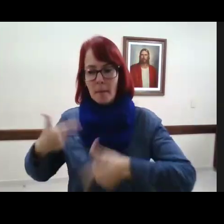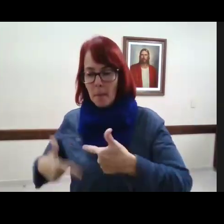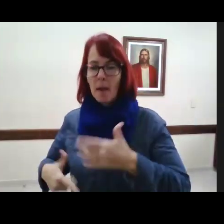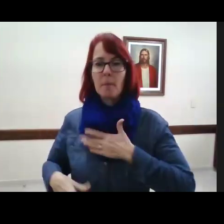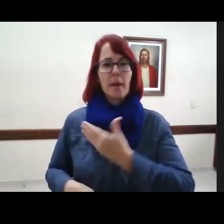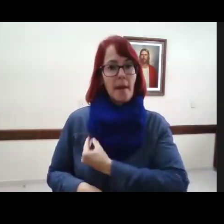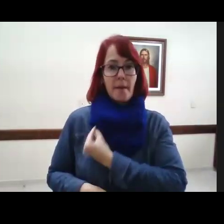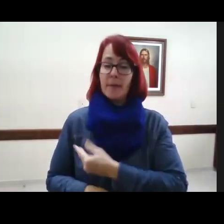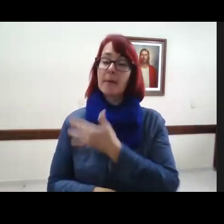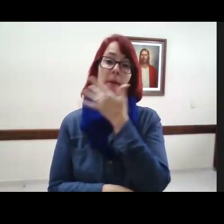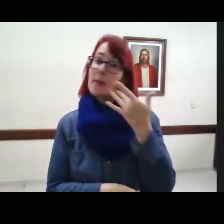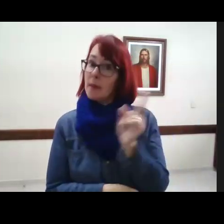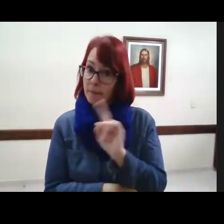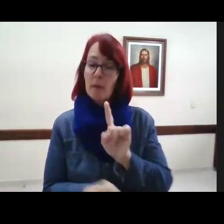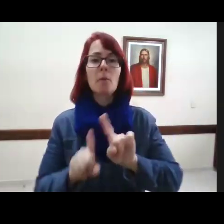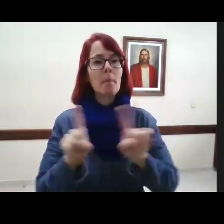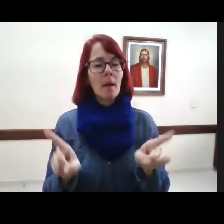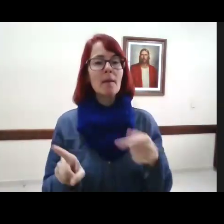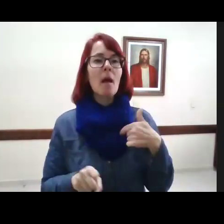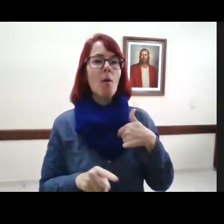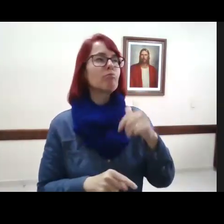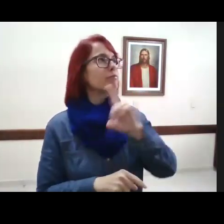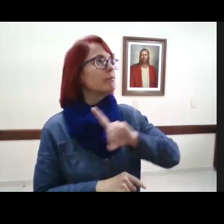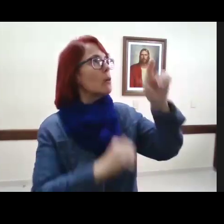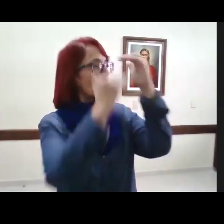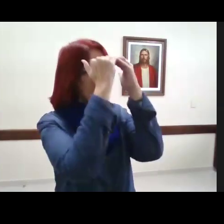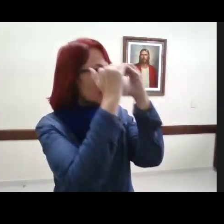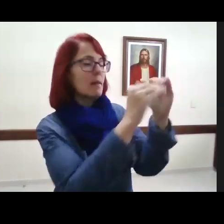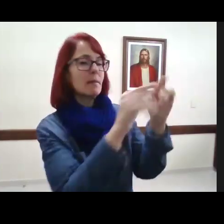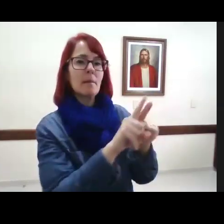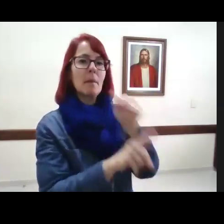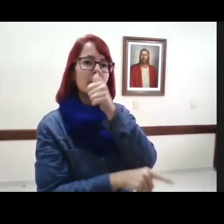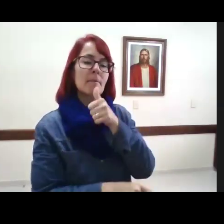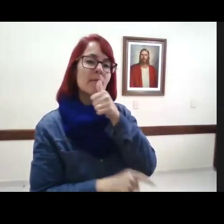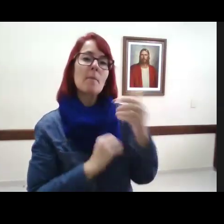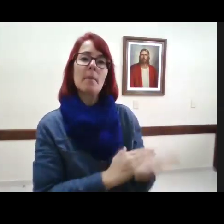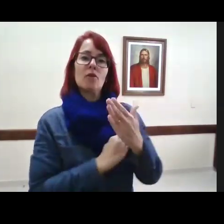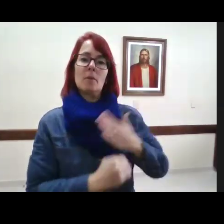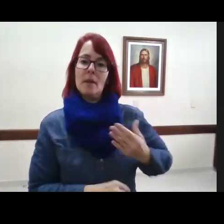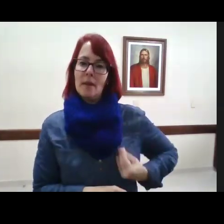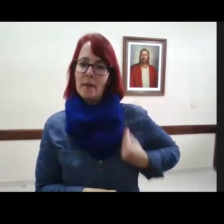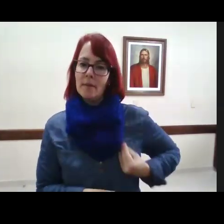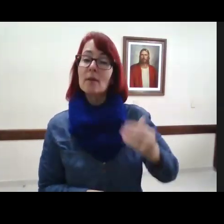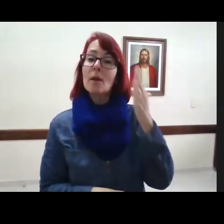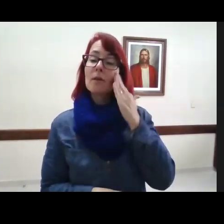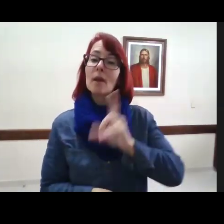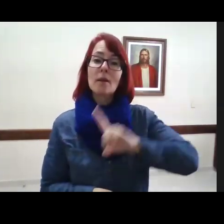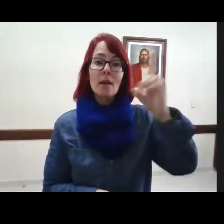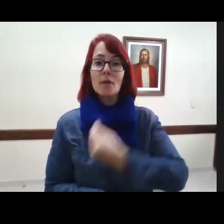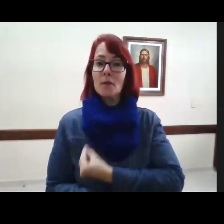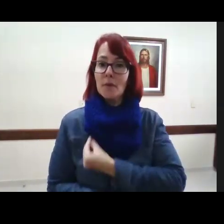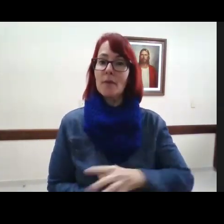sido fácil. Mas escolher obedecer e sacrificar tem trazido muitas bênçãos na minha vida. Eu sei que Deus vive, sei que Ele nos